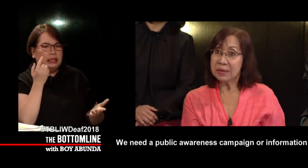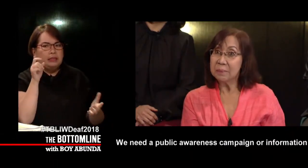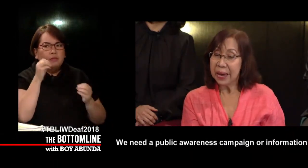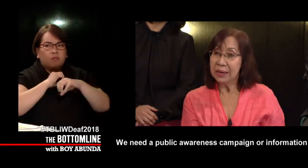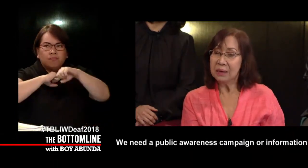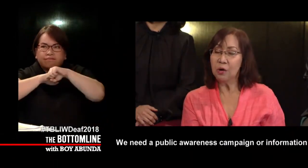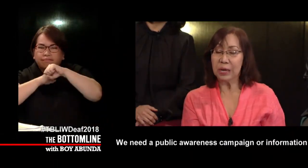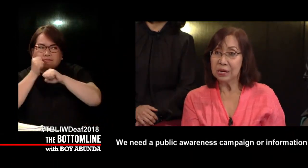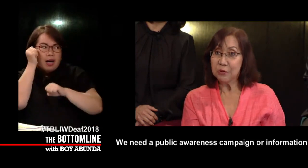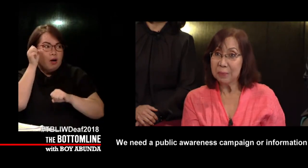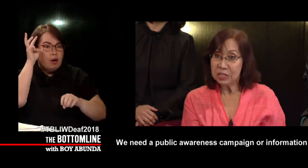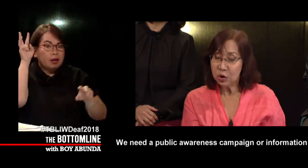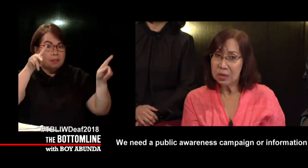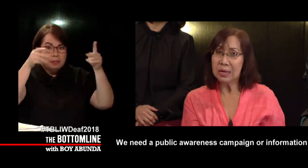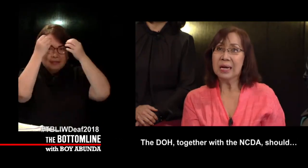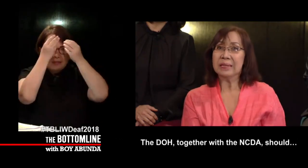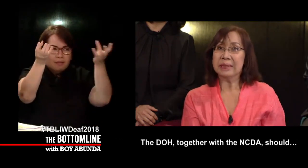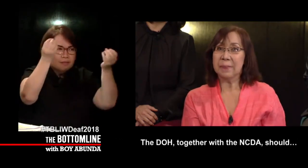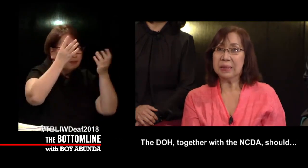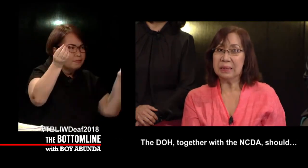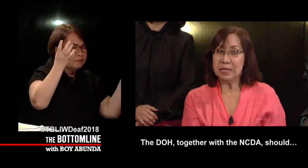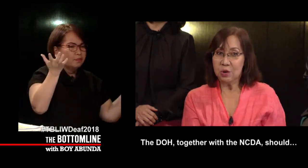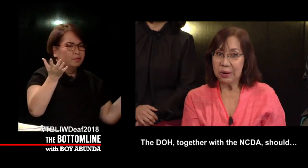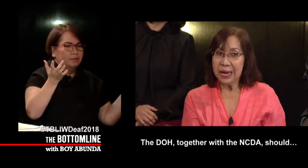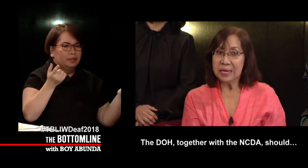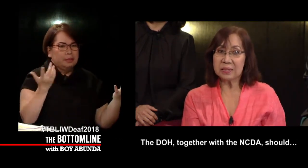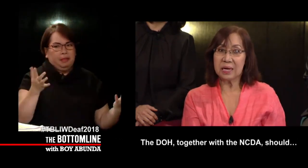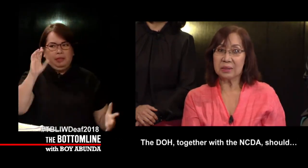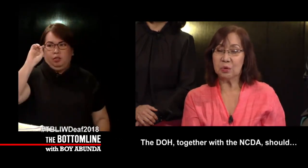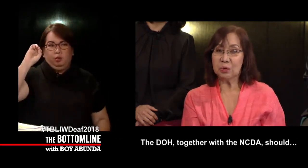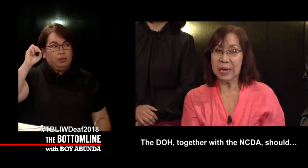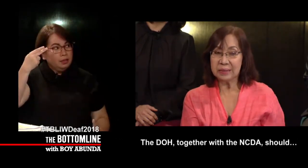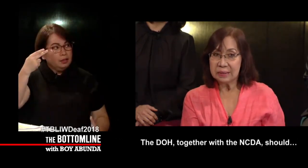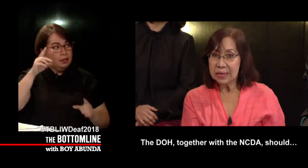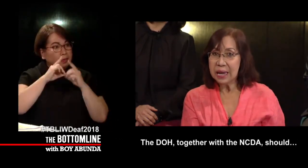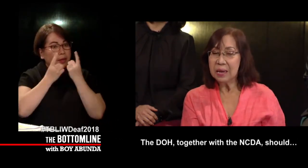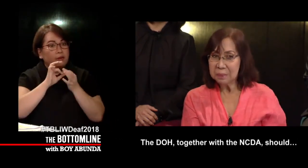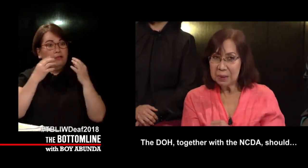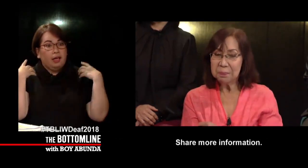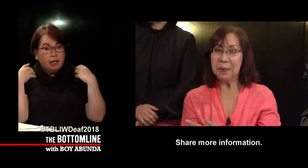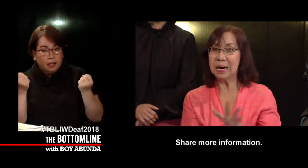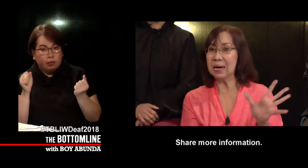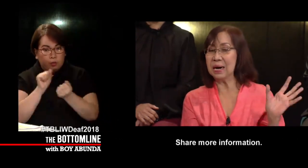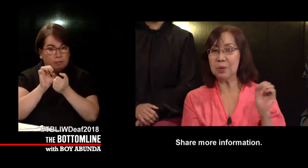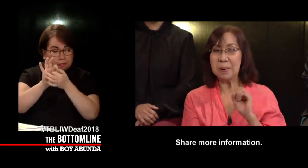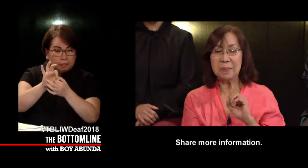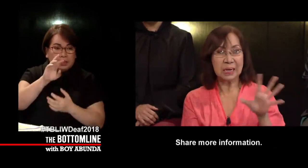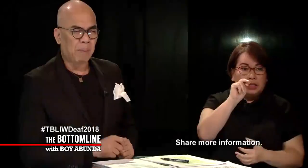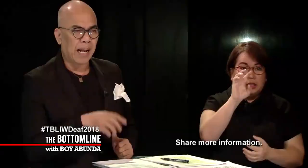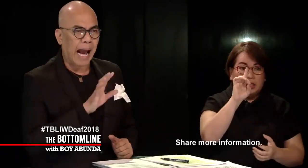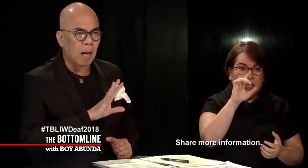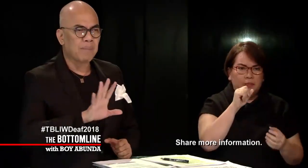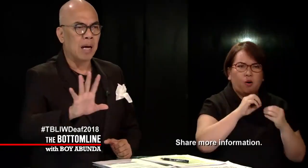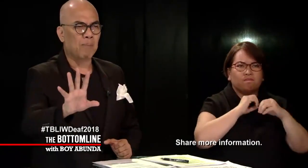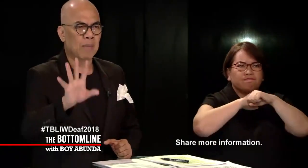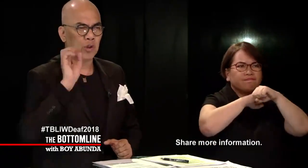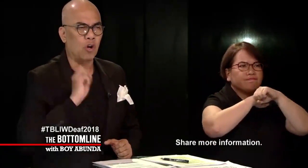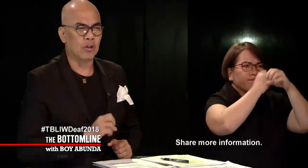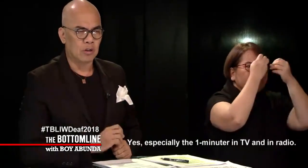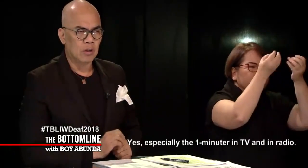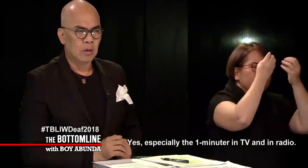awareness campaign or information. Dapat ang DOH, katulong ng NCDA, magkaroon Magpalaganap